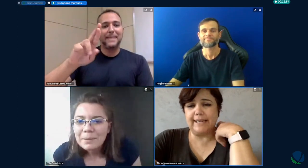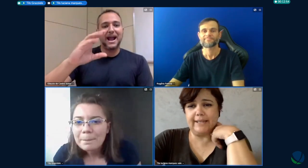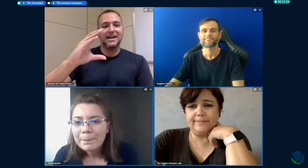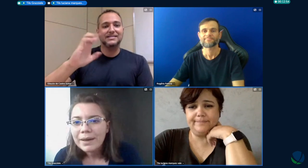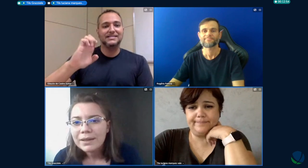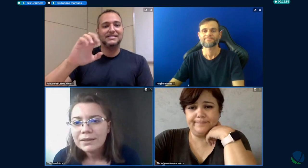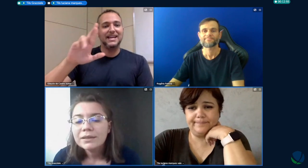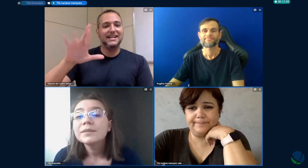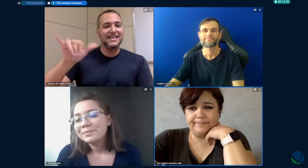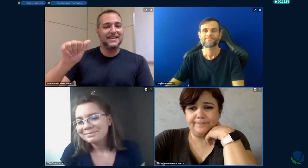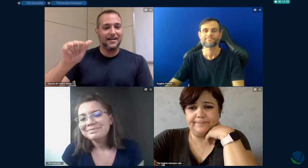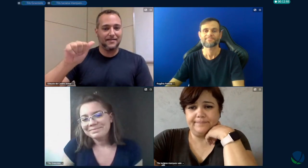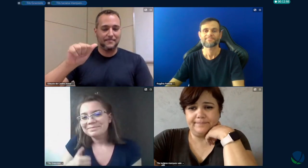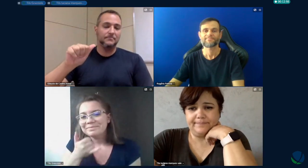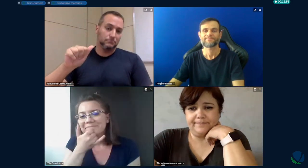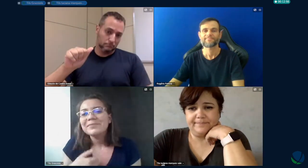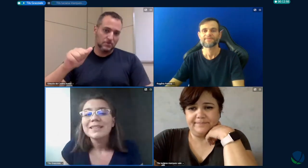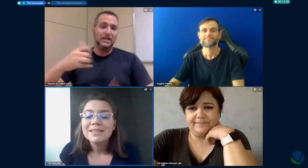Parceria.